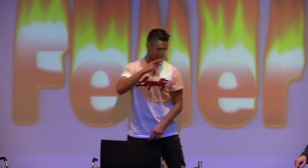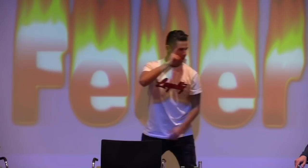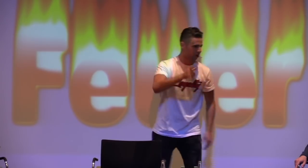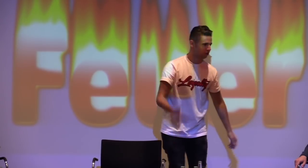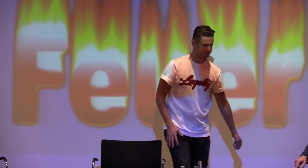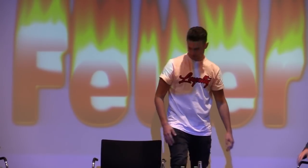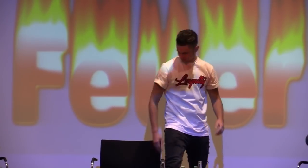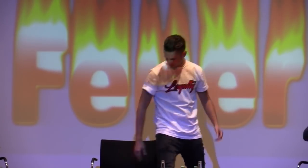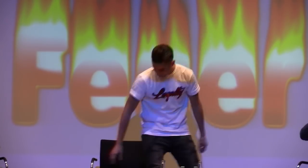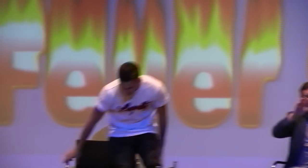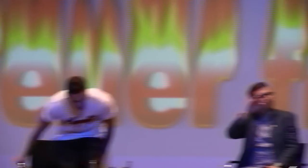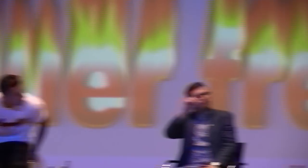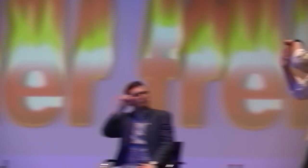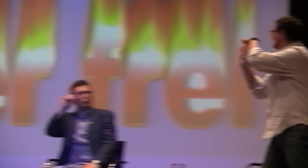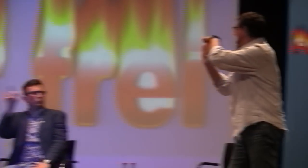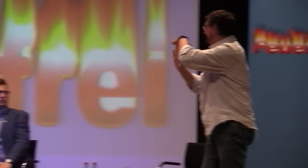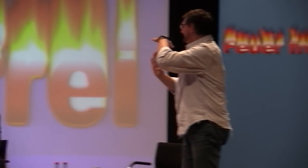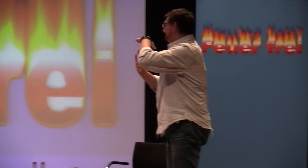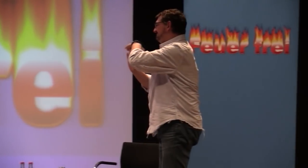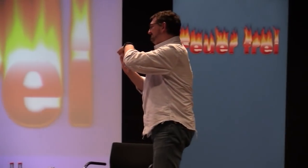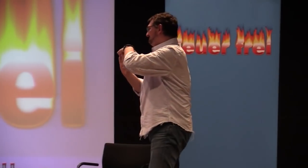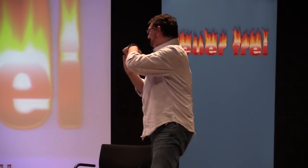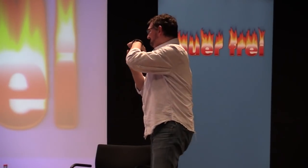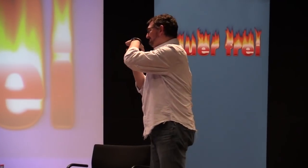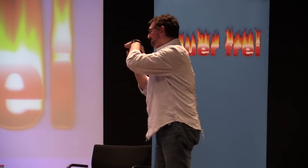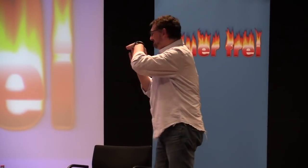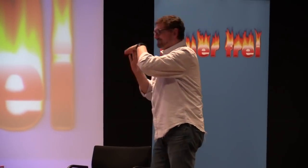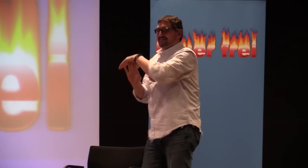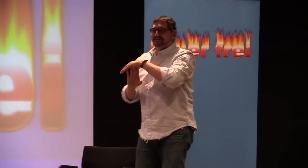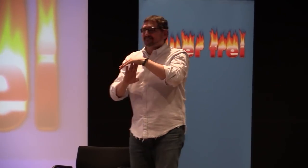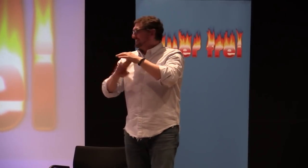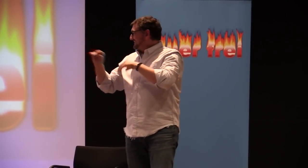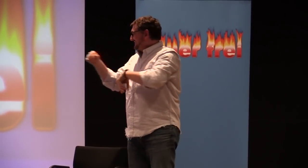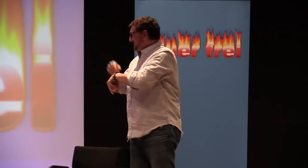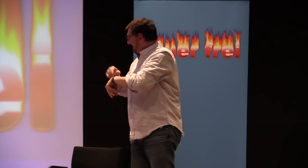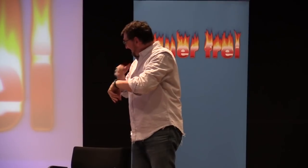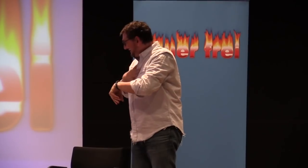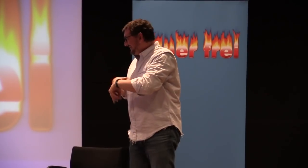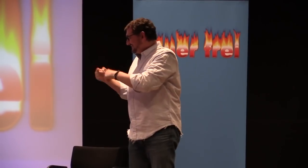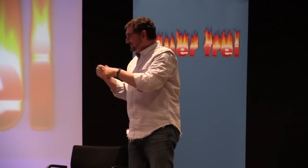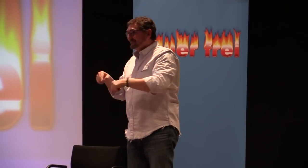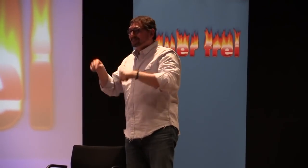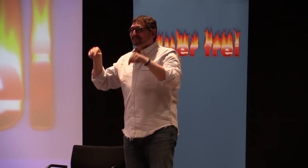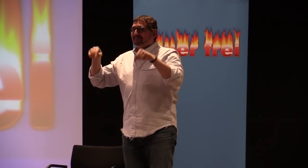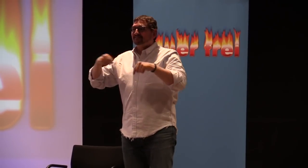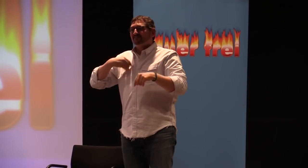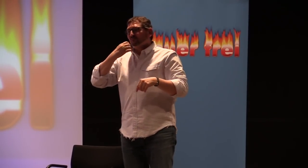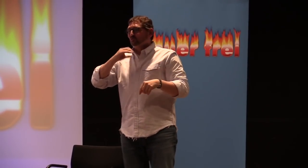irgendwelche Ideen und so zusammen, sondern die versuchen ja auch miteinander zu sprechen und gemeinsam das Problem zu lösen. Also wir müssen